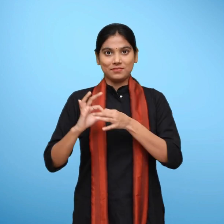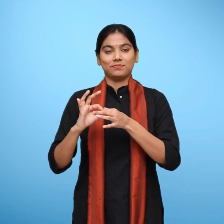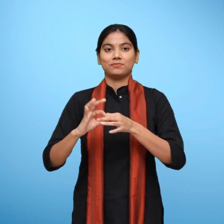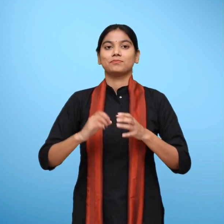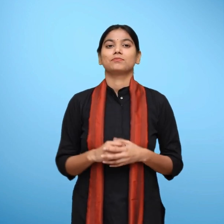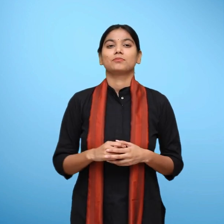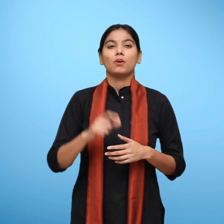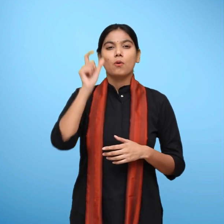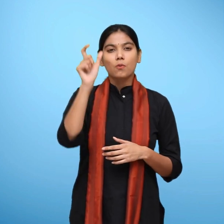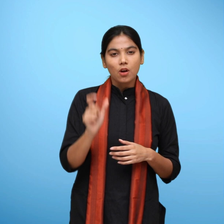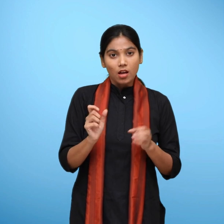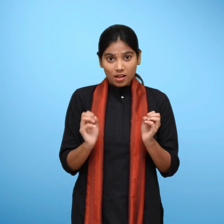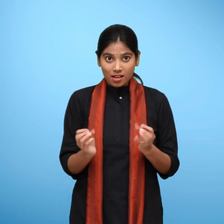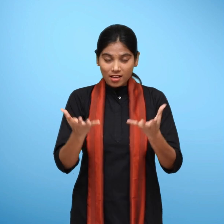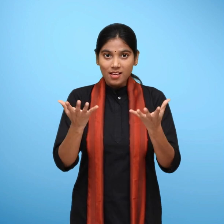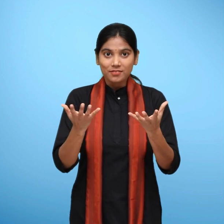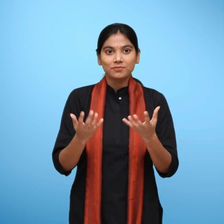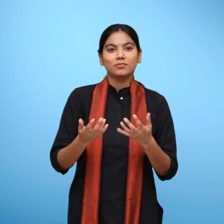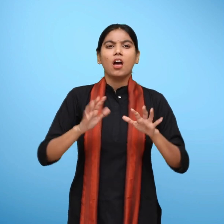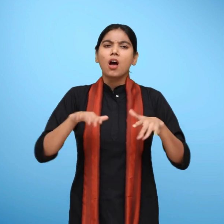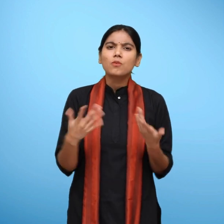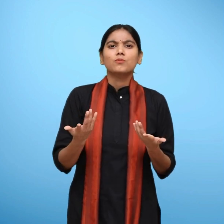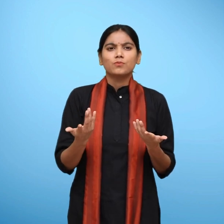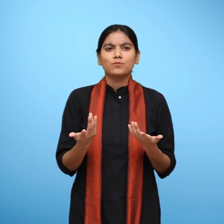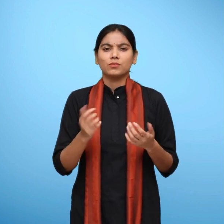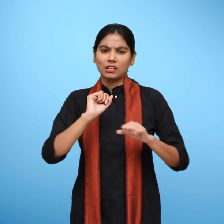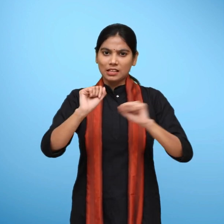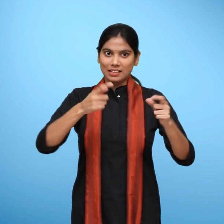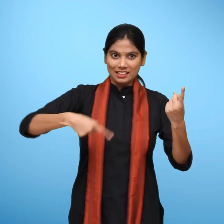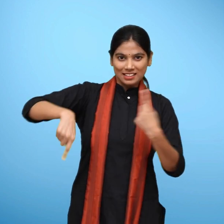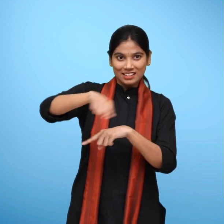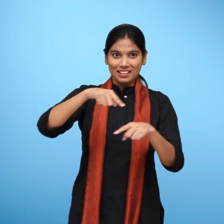होने वाले या अपनी भाषा के शब्द भी बता सकते